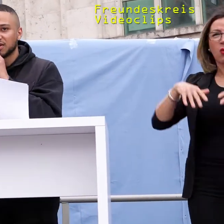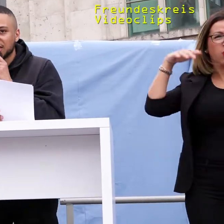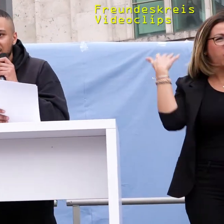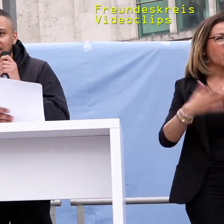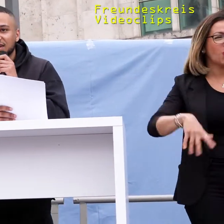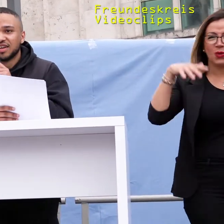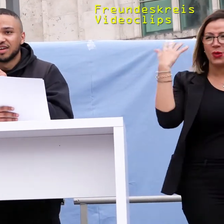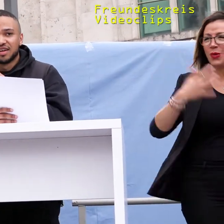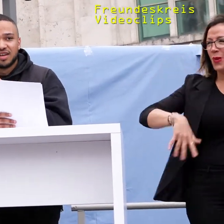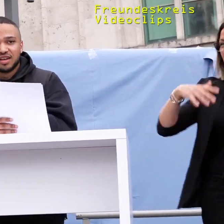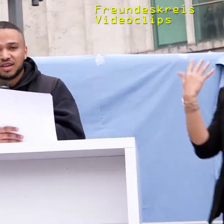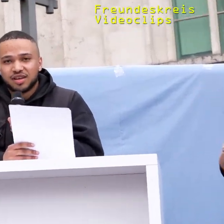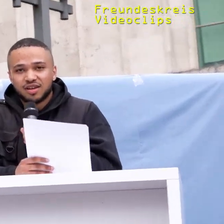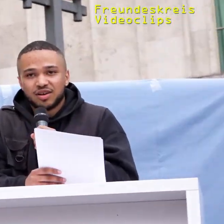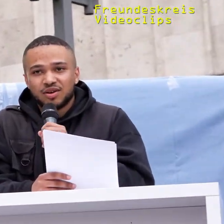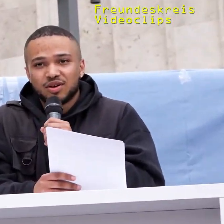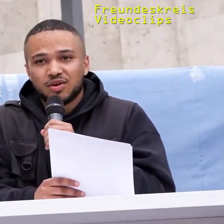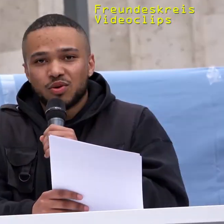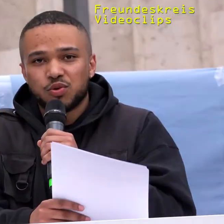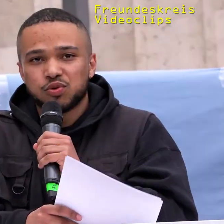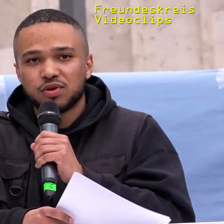Wow.